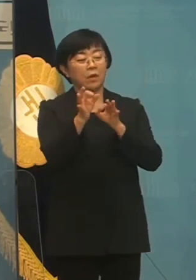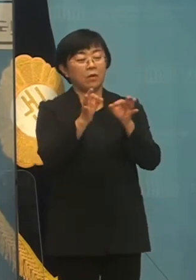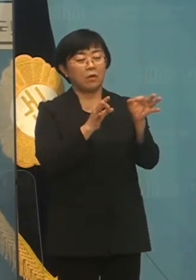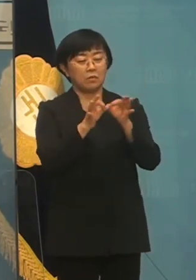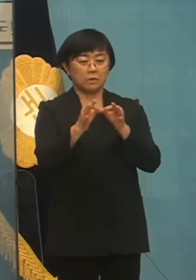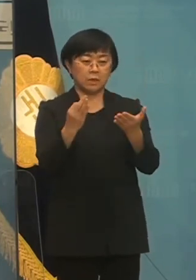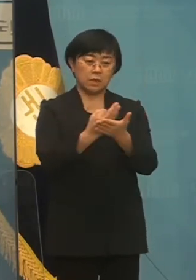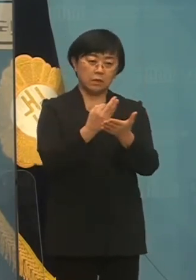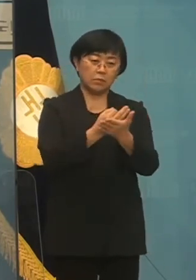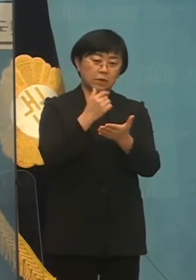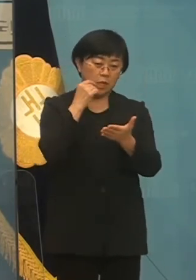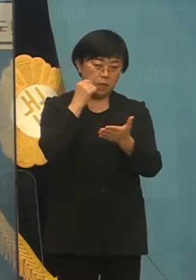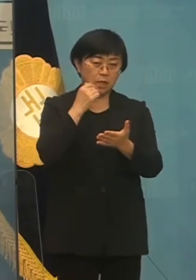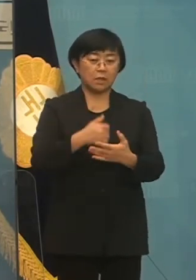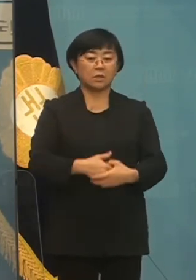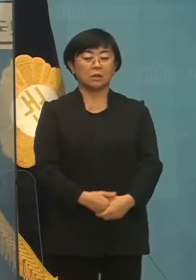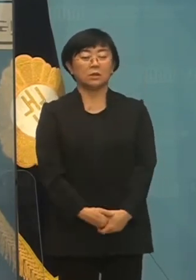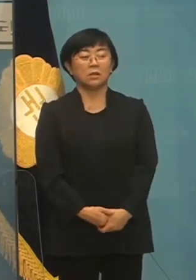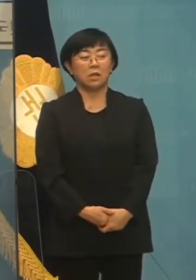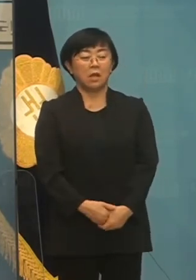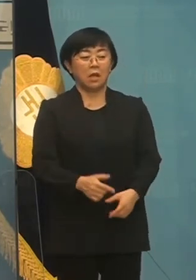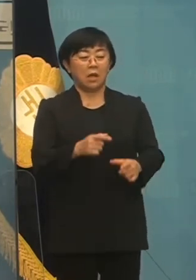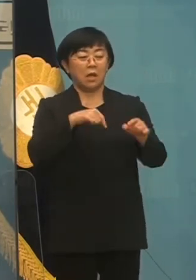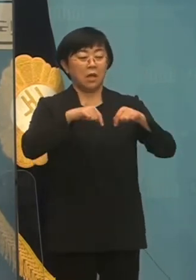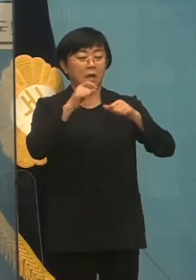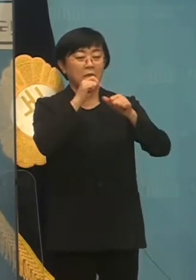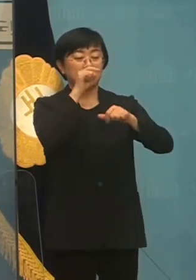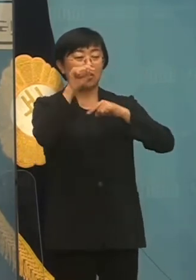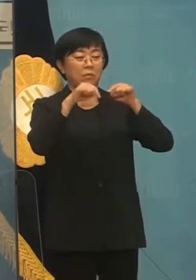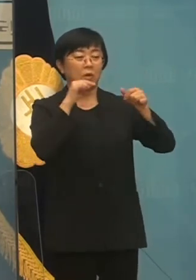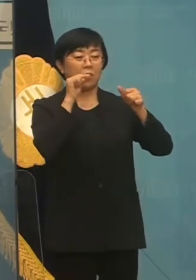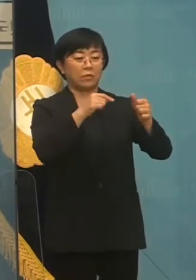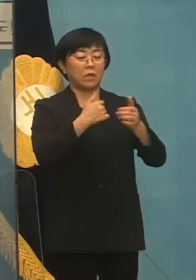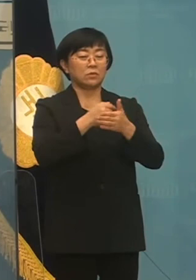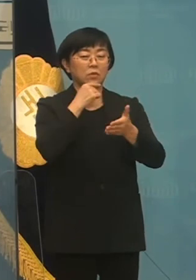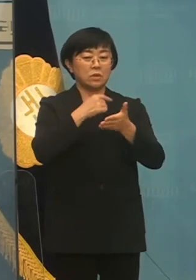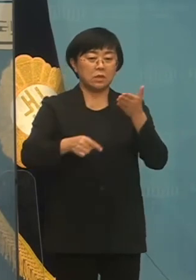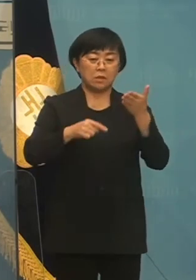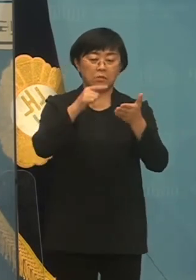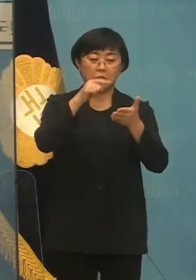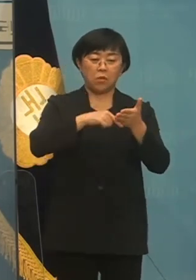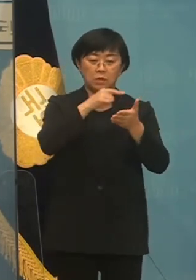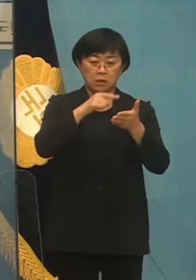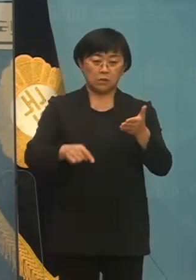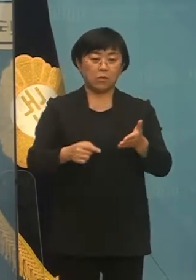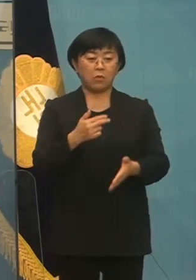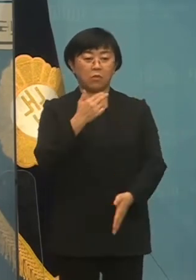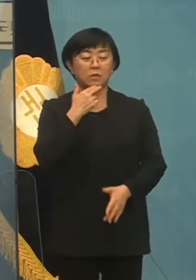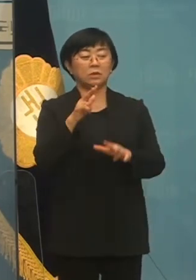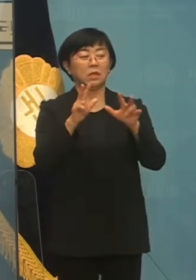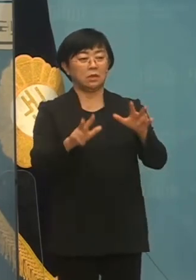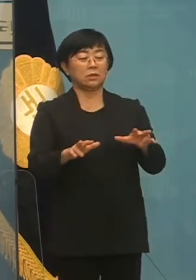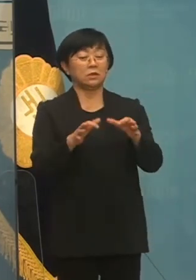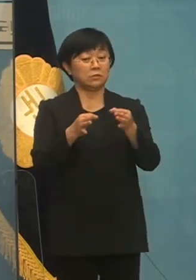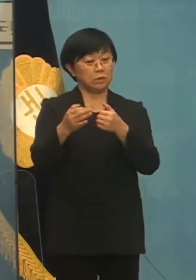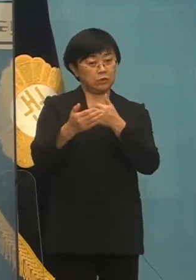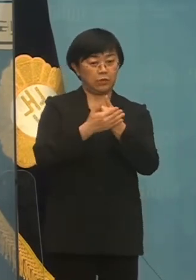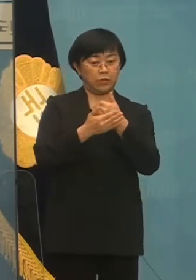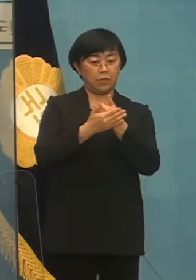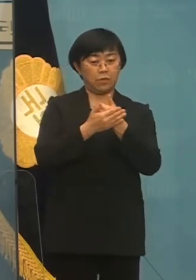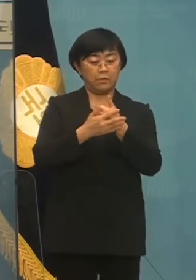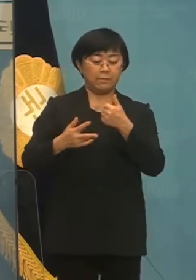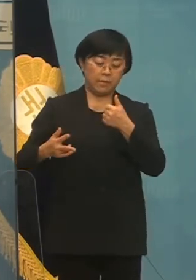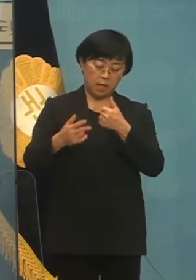할 수 없는 상태에도 불구하고 행정명령을 받지 않았다고 손실보상도 그리고 이제는